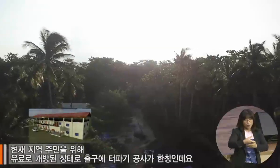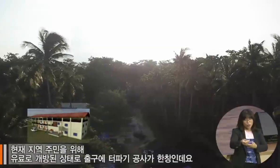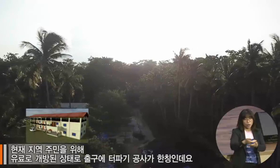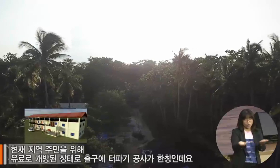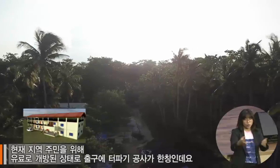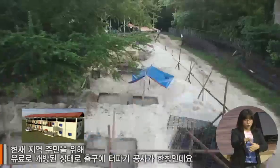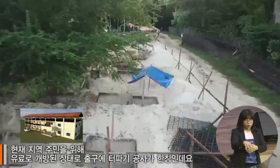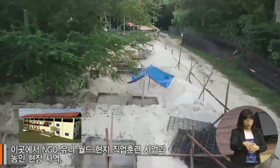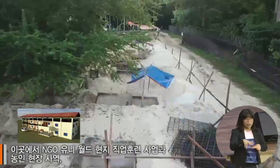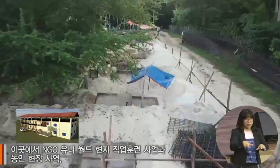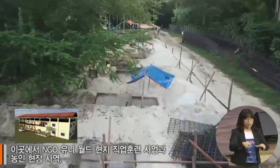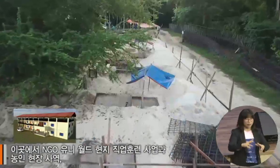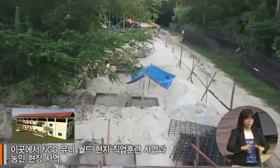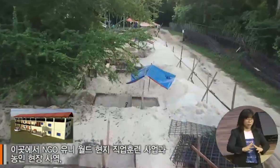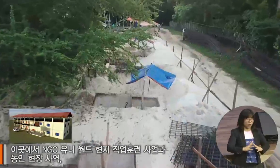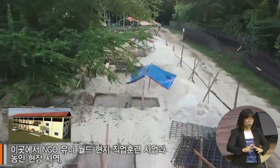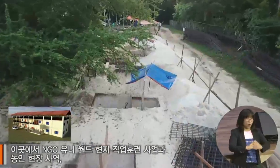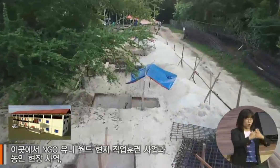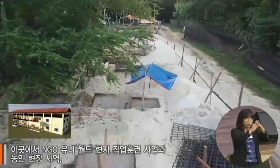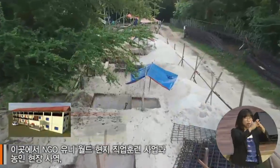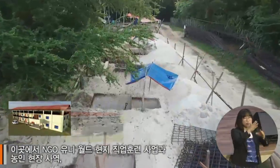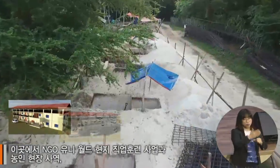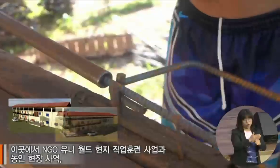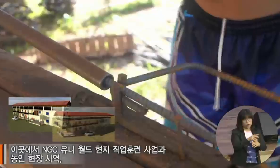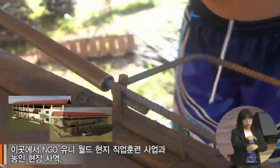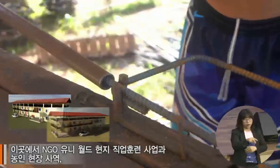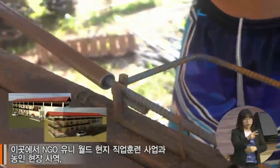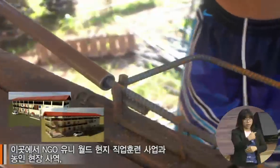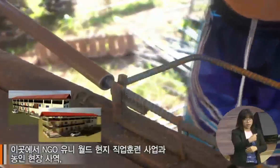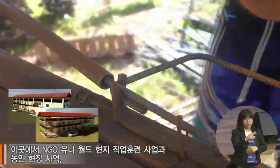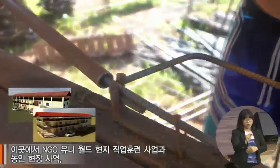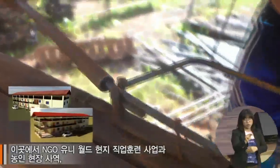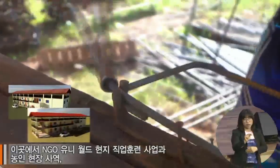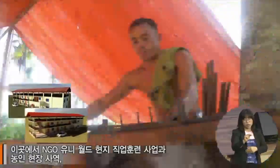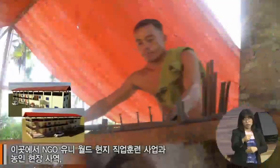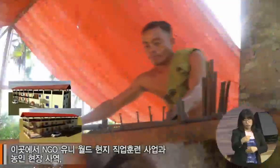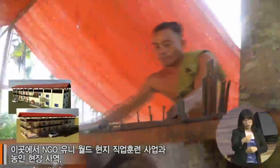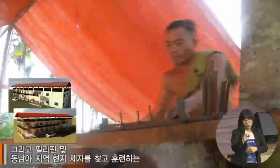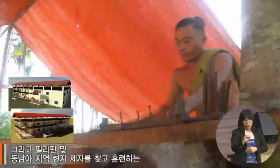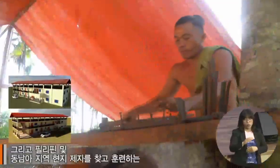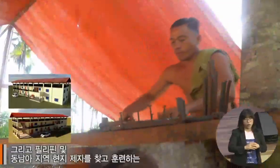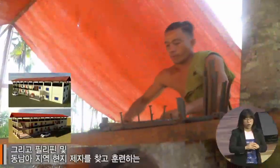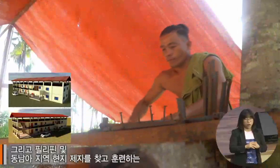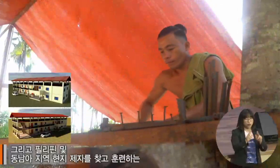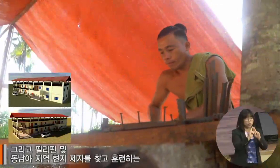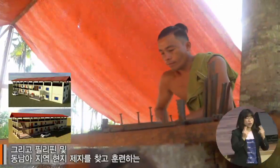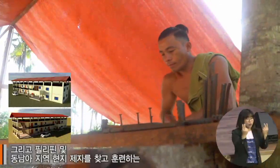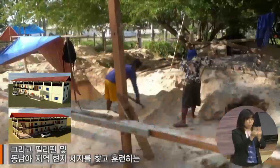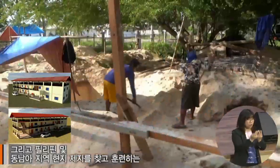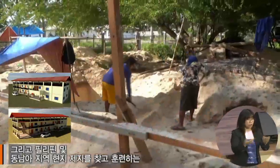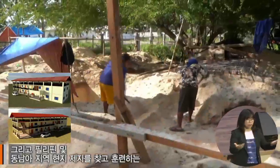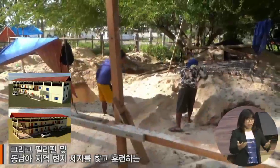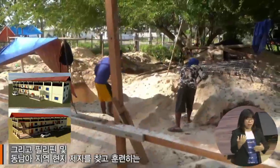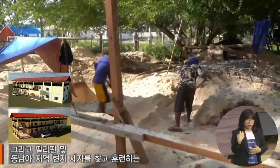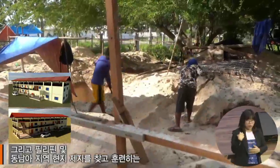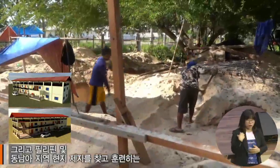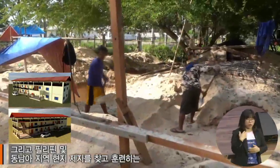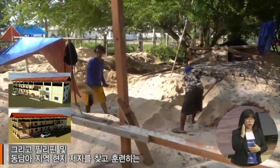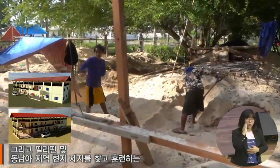한창인데요. 이곳에서 NGO 유니월드 현지 직업훈련 사업과 농인 현장 사역, 그리고 필리핀